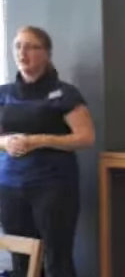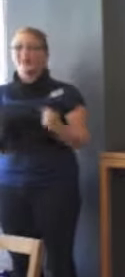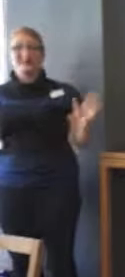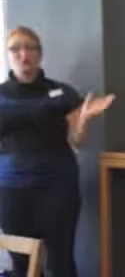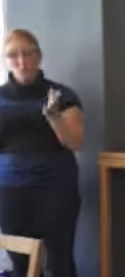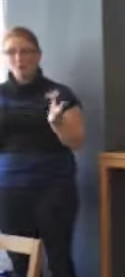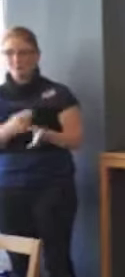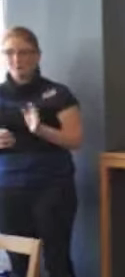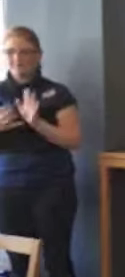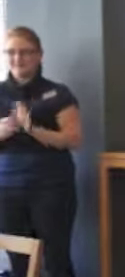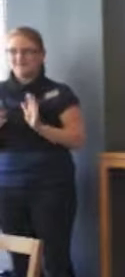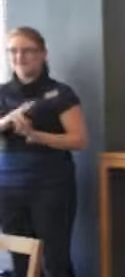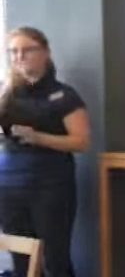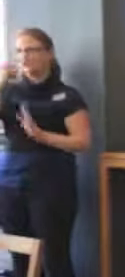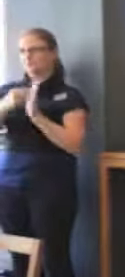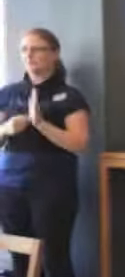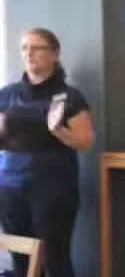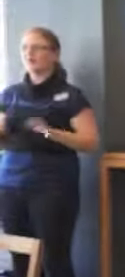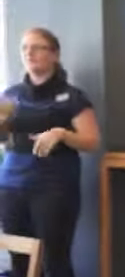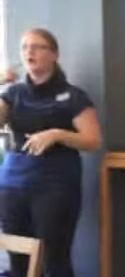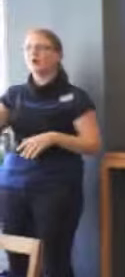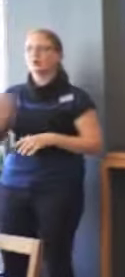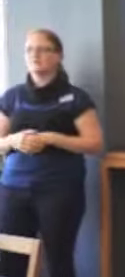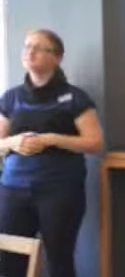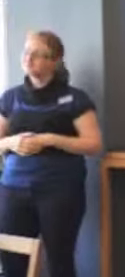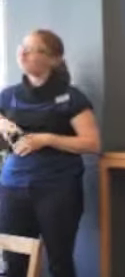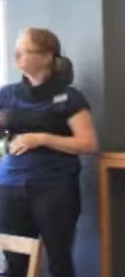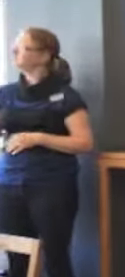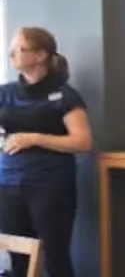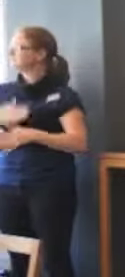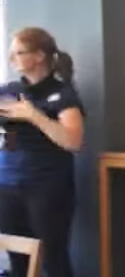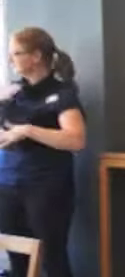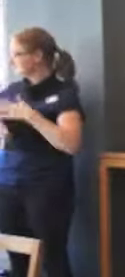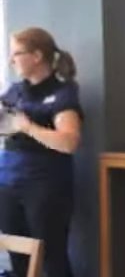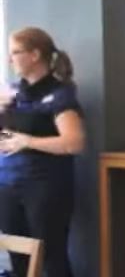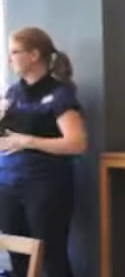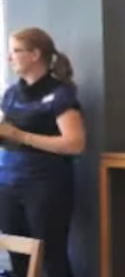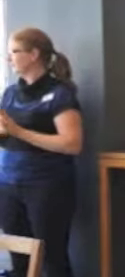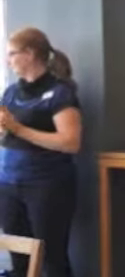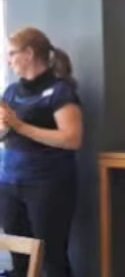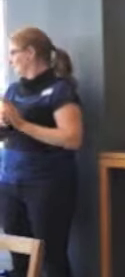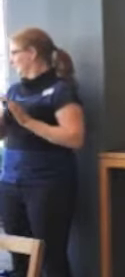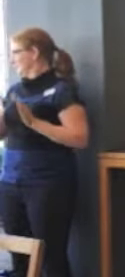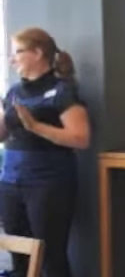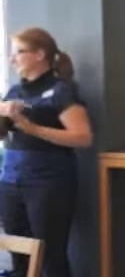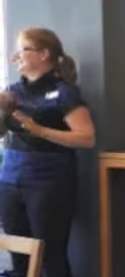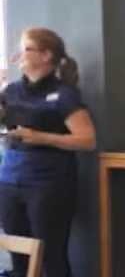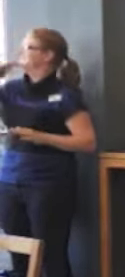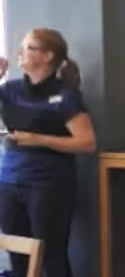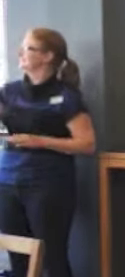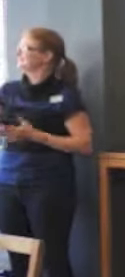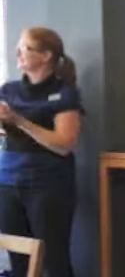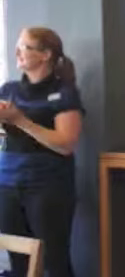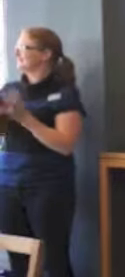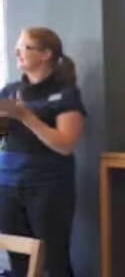just synpunkt på det vi nu har. Ja, det här är ju väldigt intressant då, för när vi pratar om